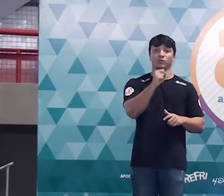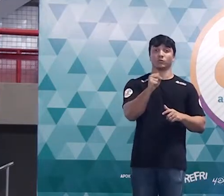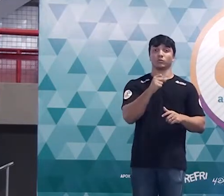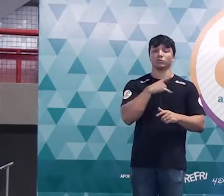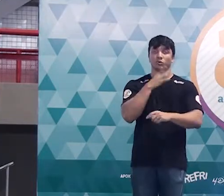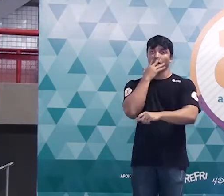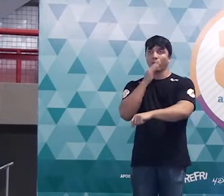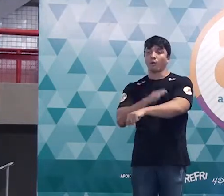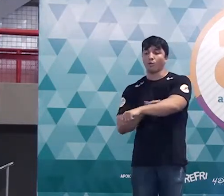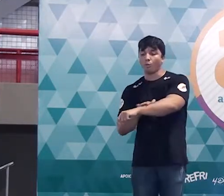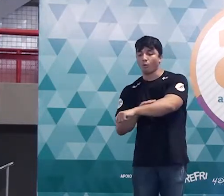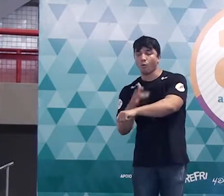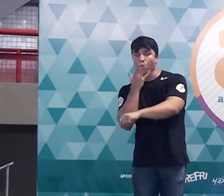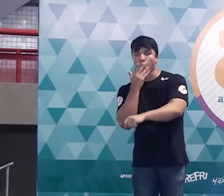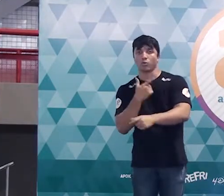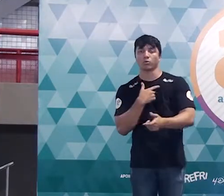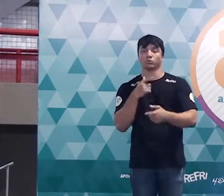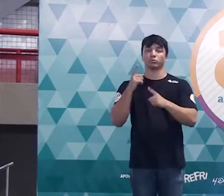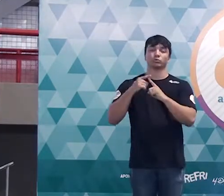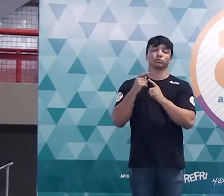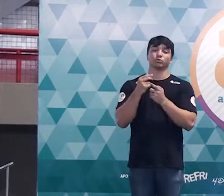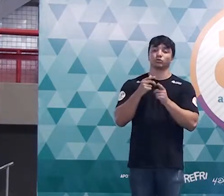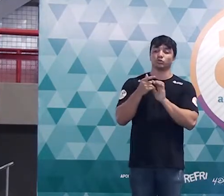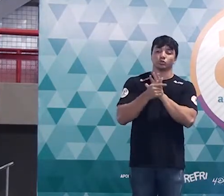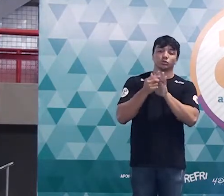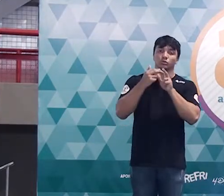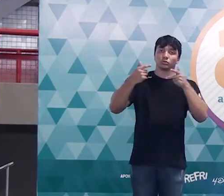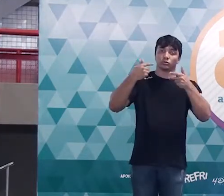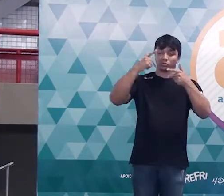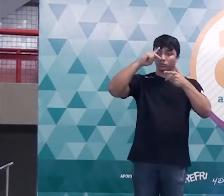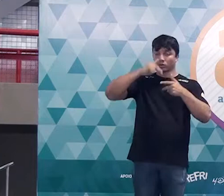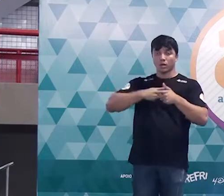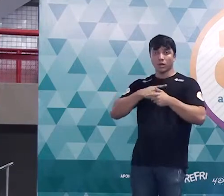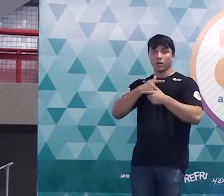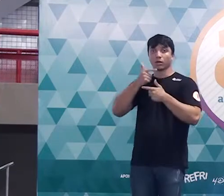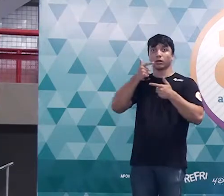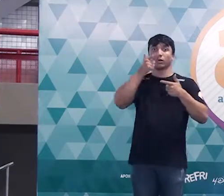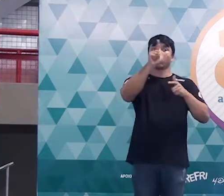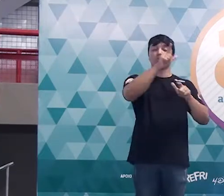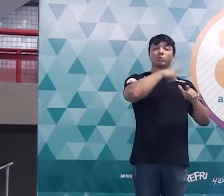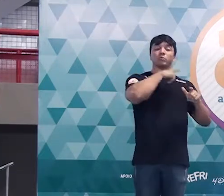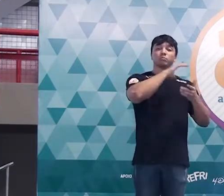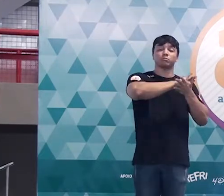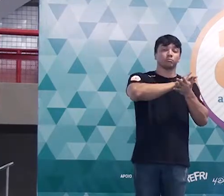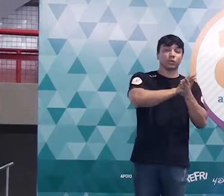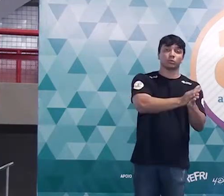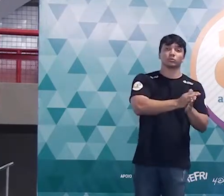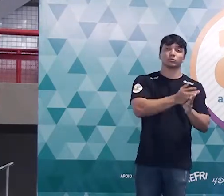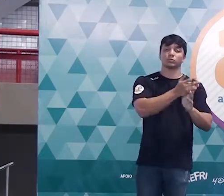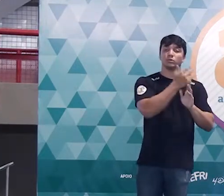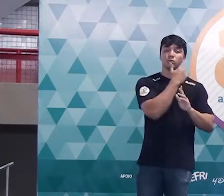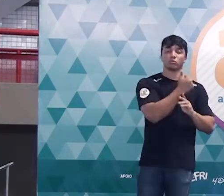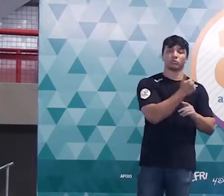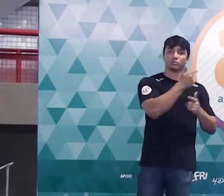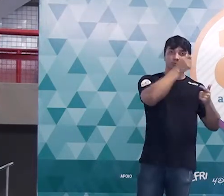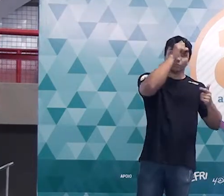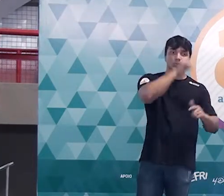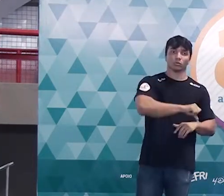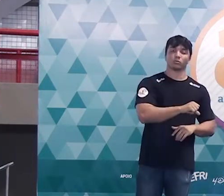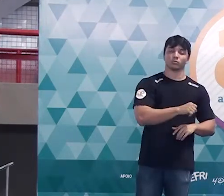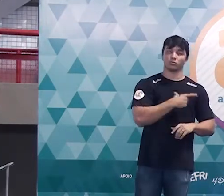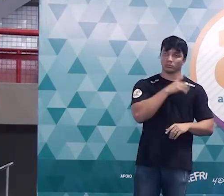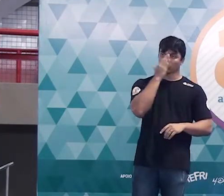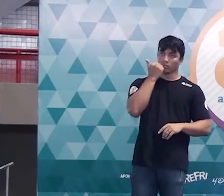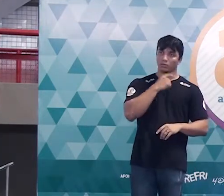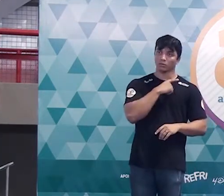que a cor, do que o gênero, o pior preconceito que existe é o preconceito linguístico. Vocês